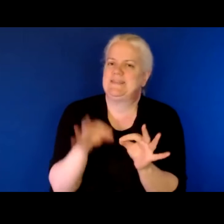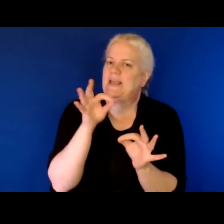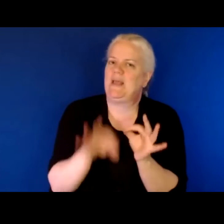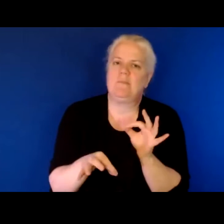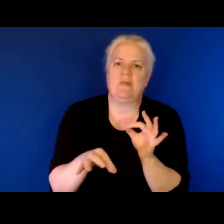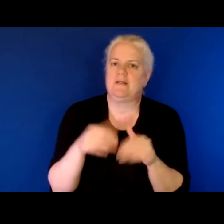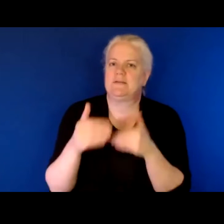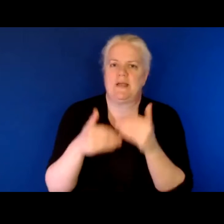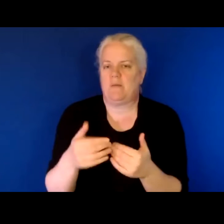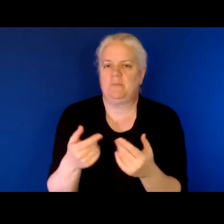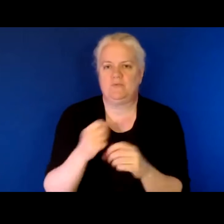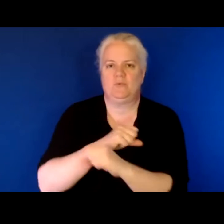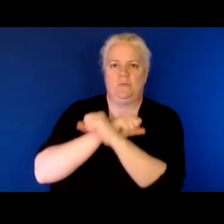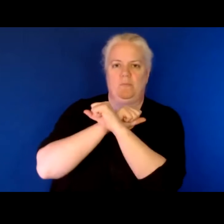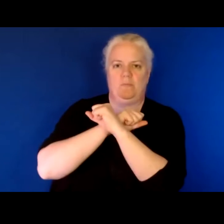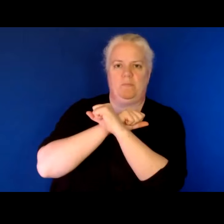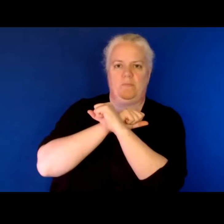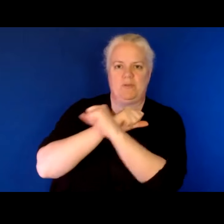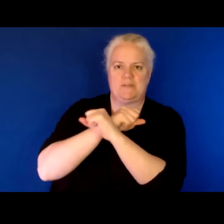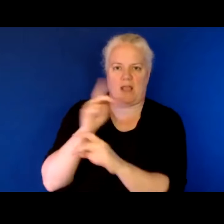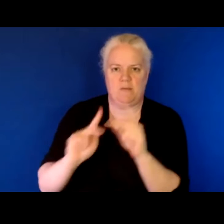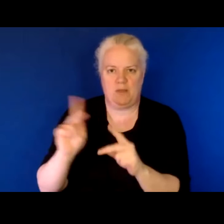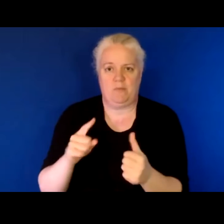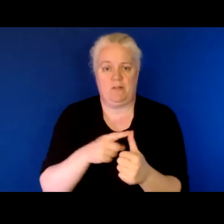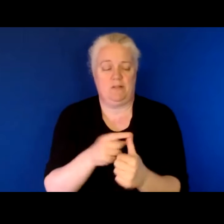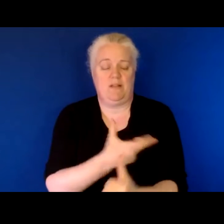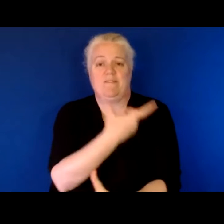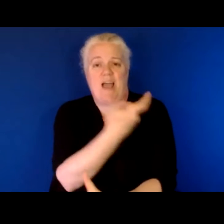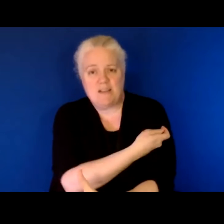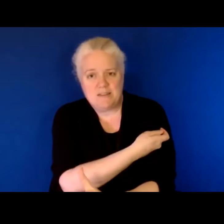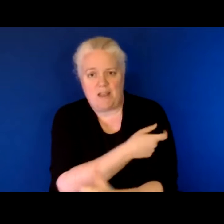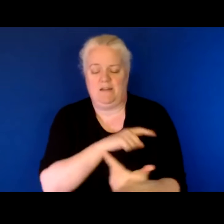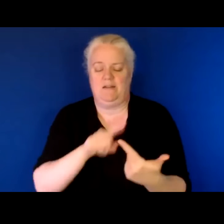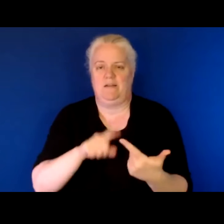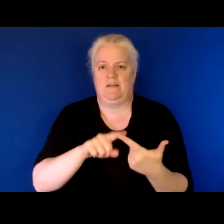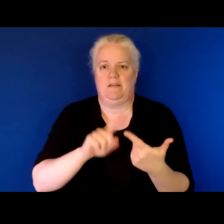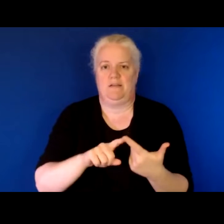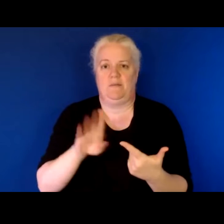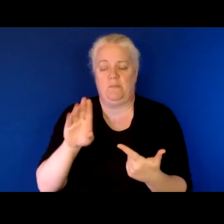我希望大家可以去继续去保护自己，